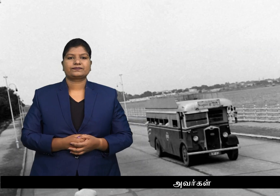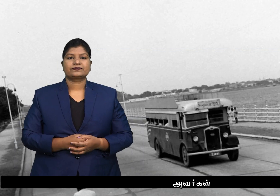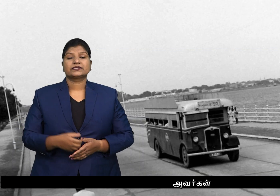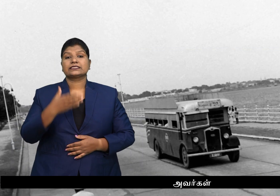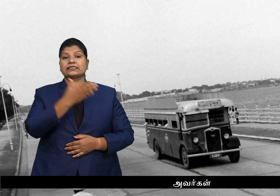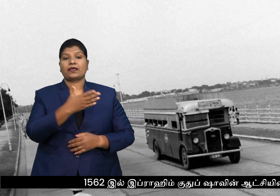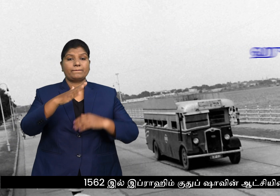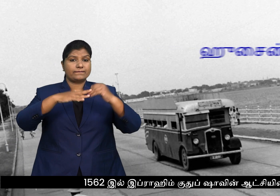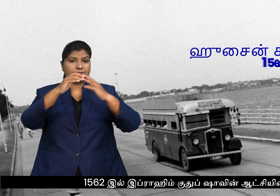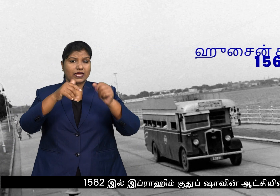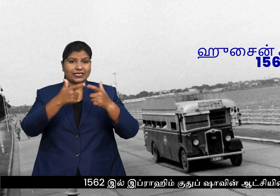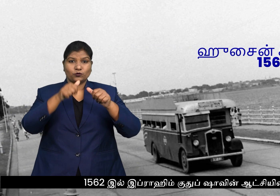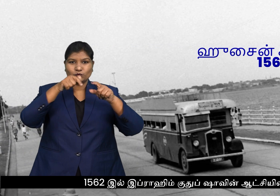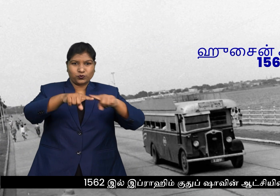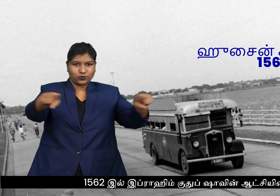அவர்கள்